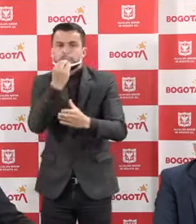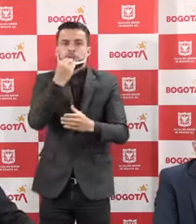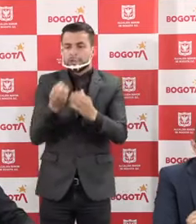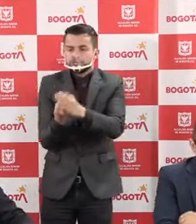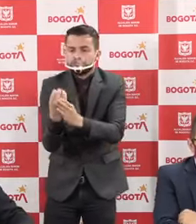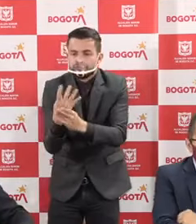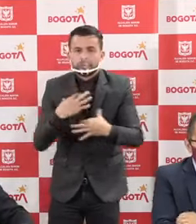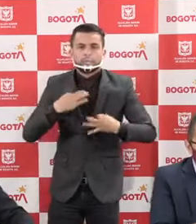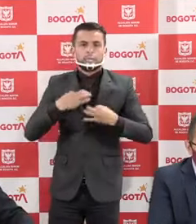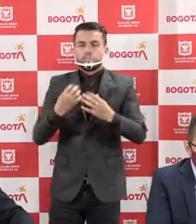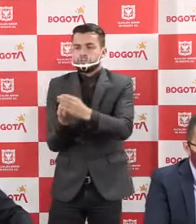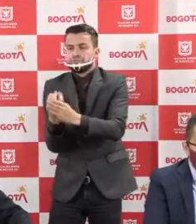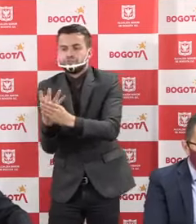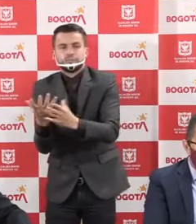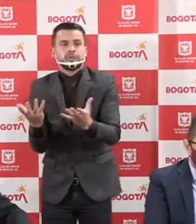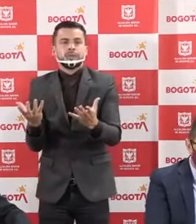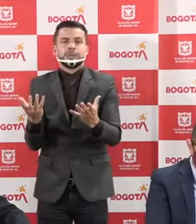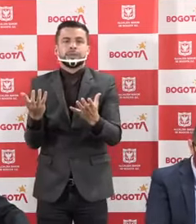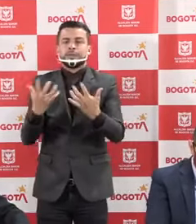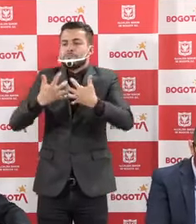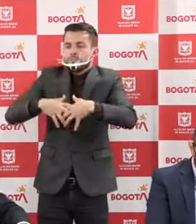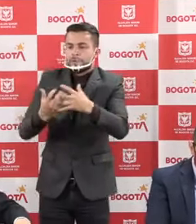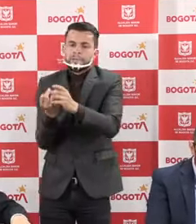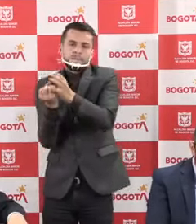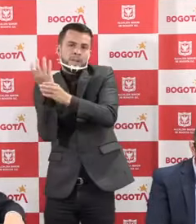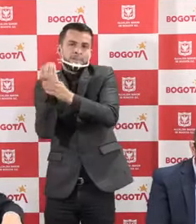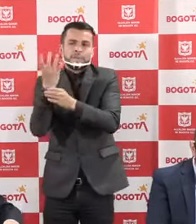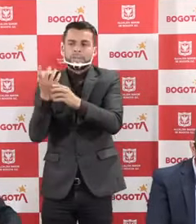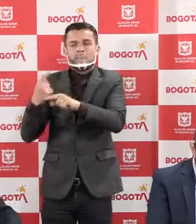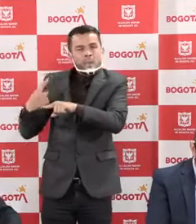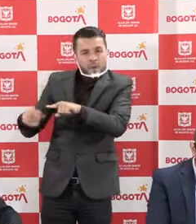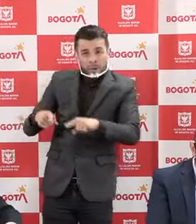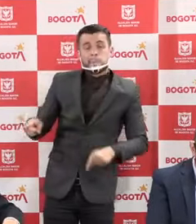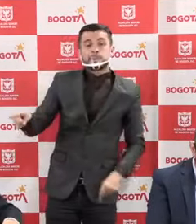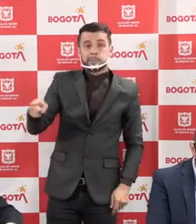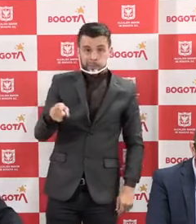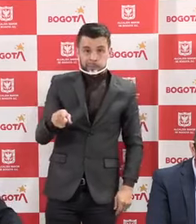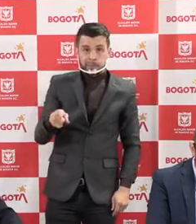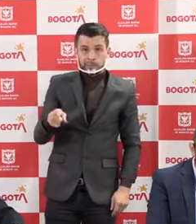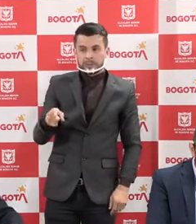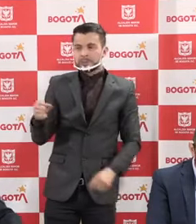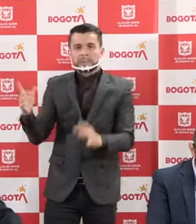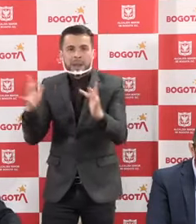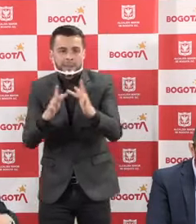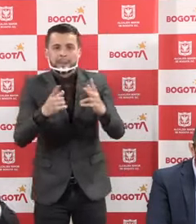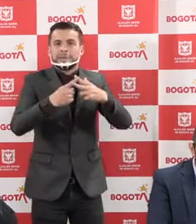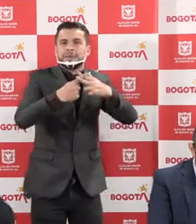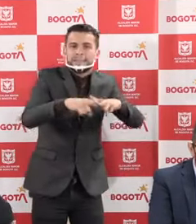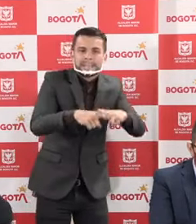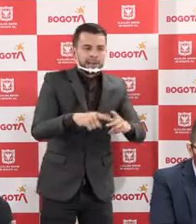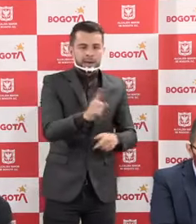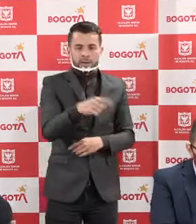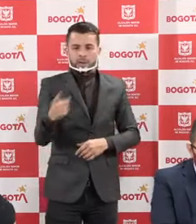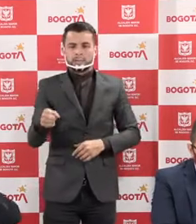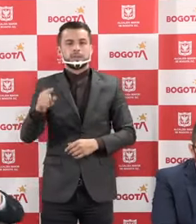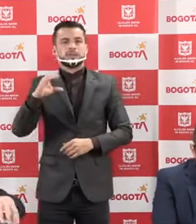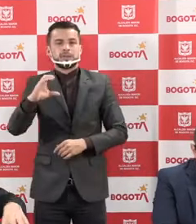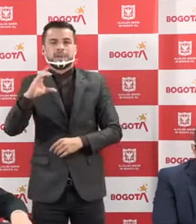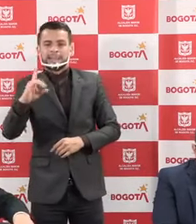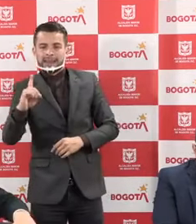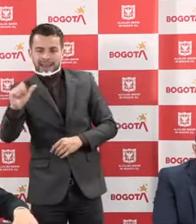producción de distintos elementos fábricas que están acompañados también de los talleres de las ideas de todos estos procesos